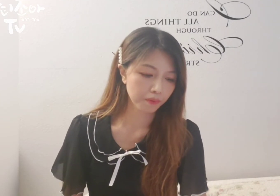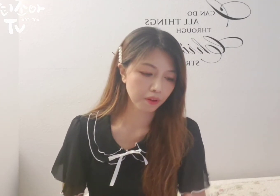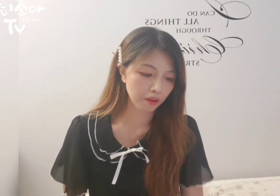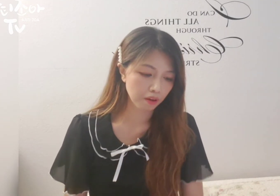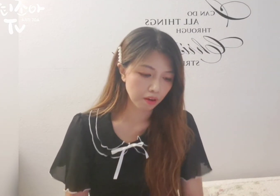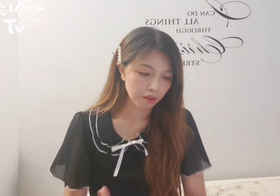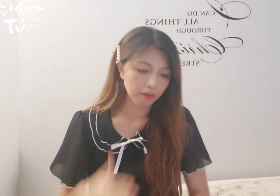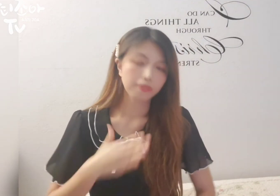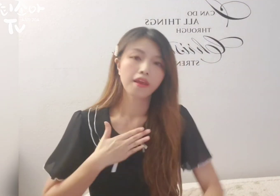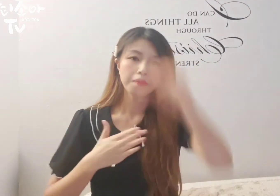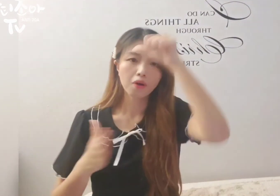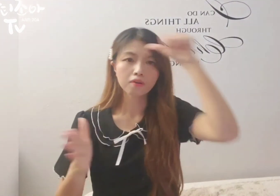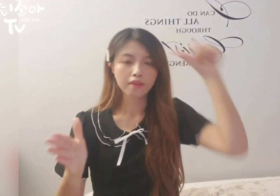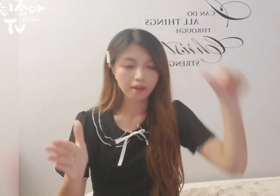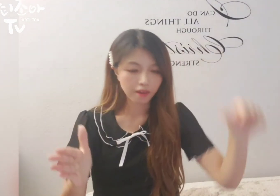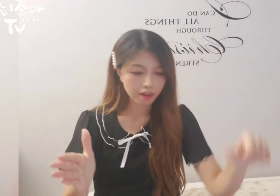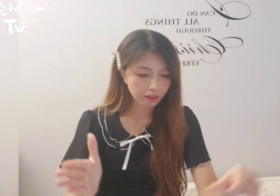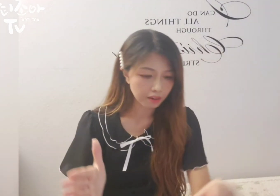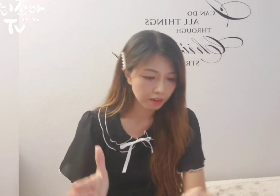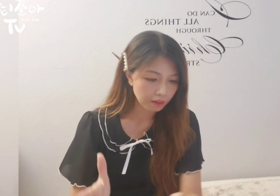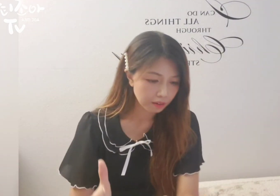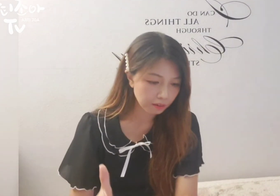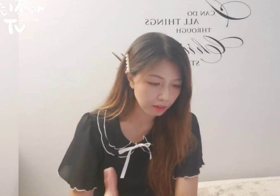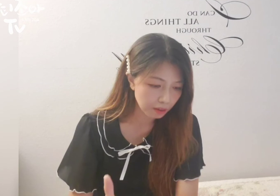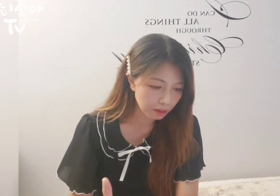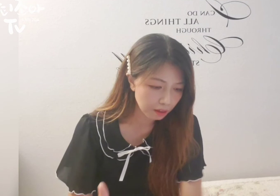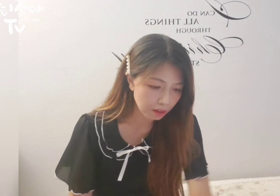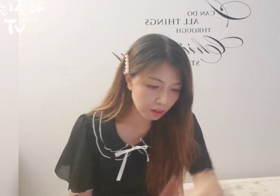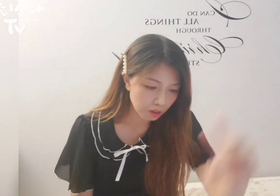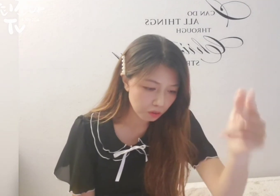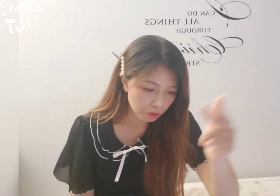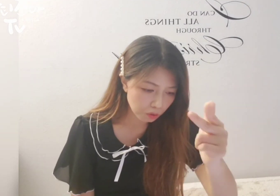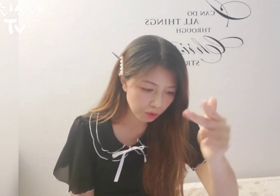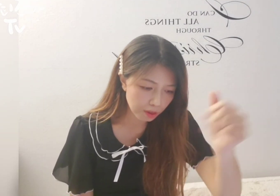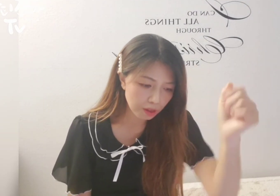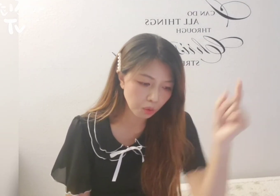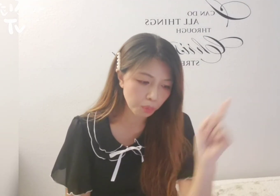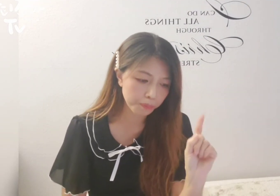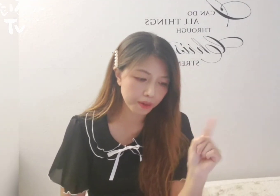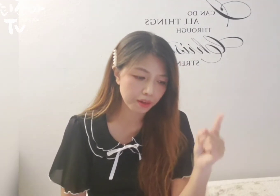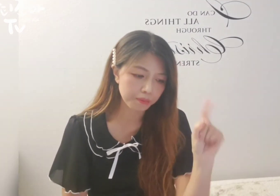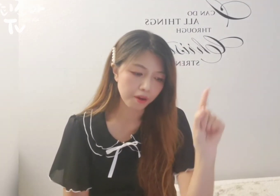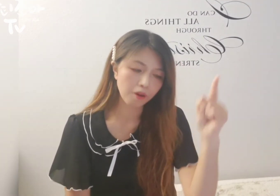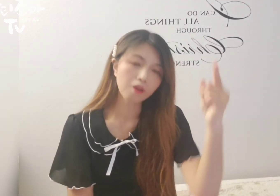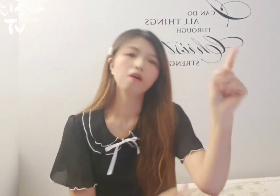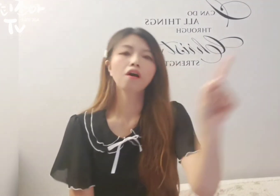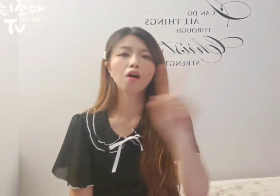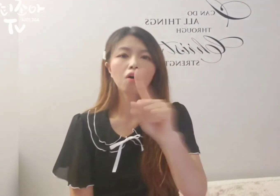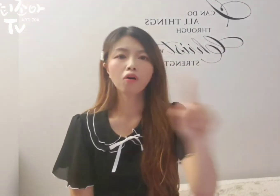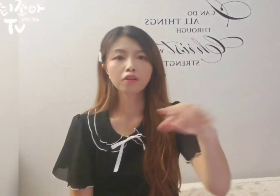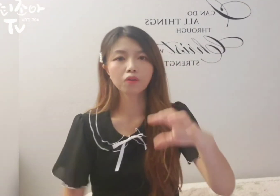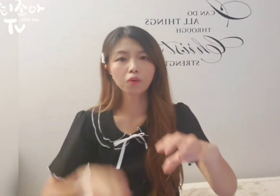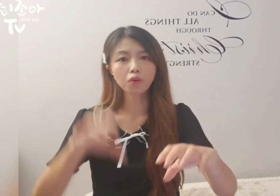내 평생에 내 평생에 주를 높이며 어느 곳